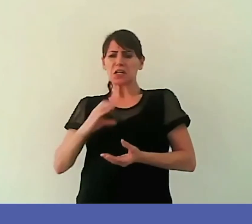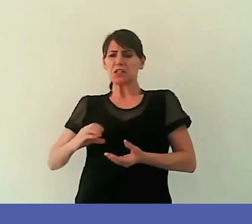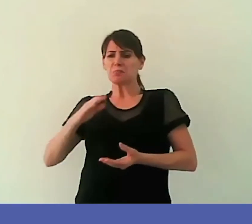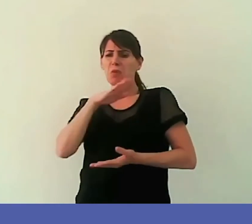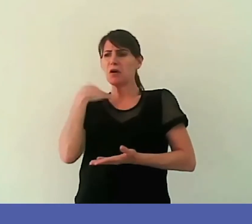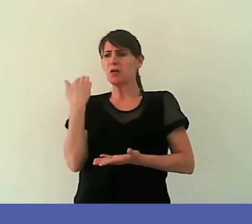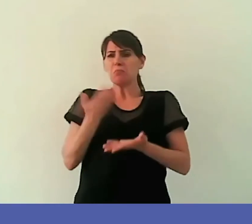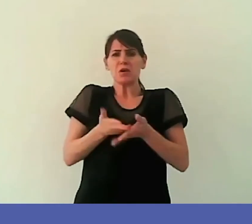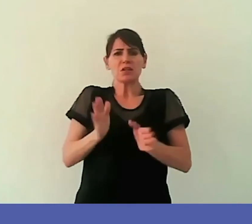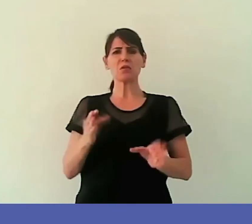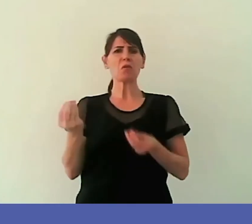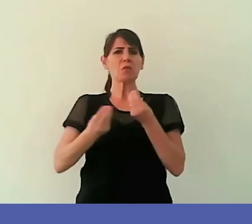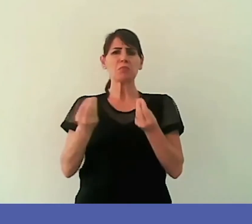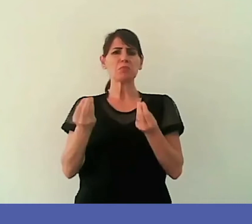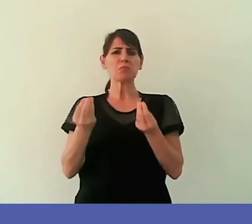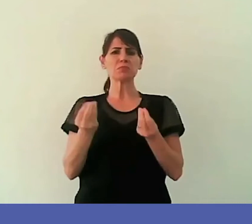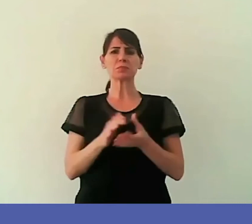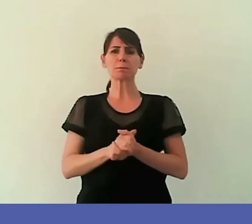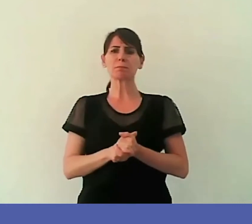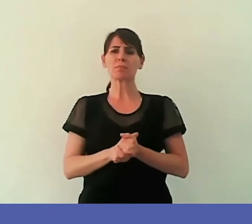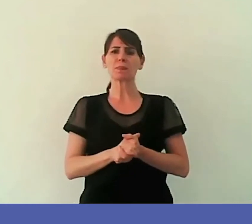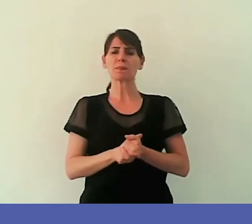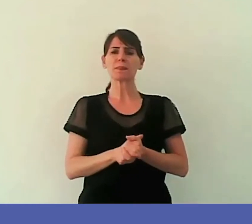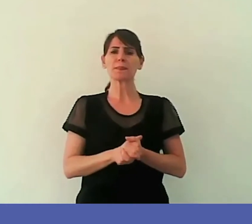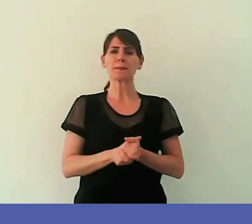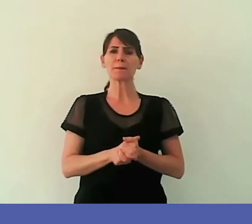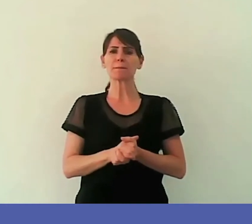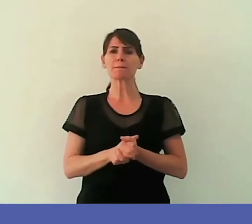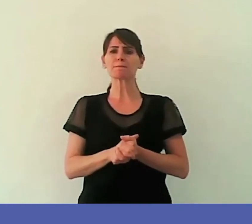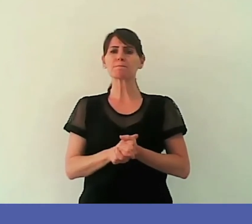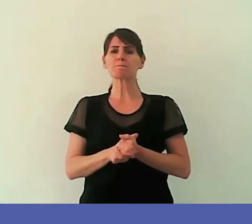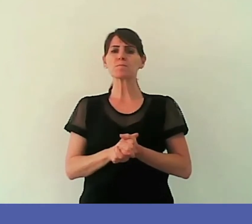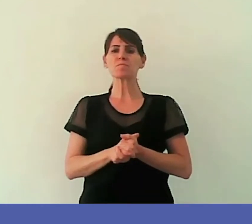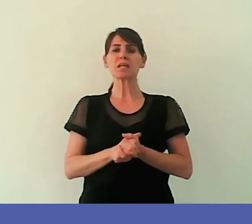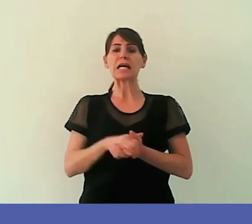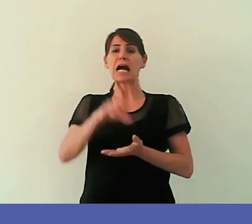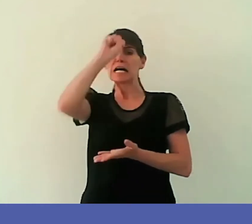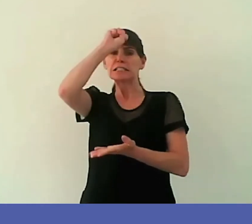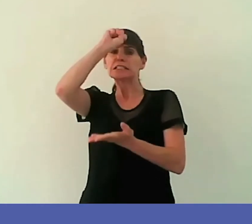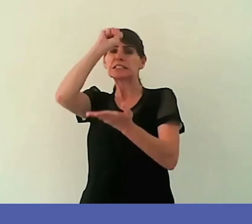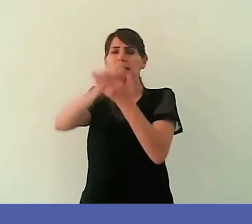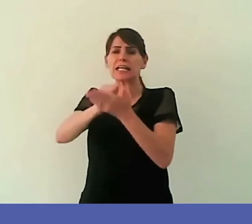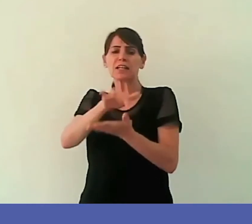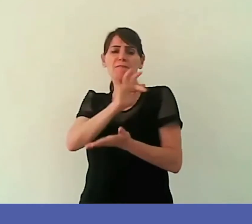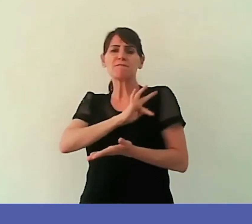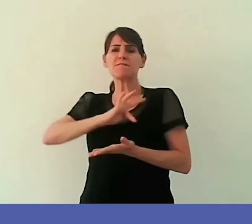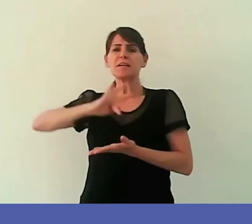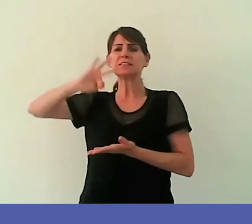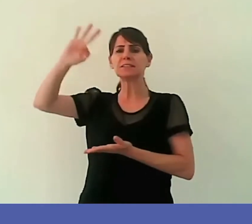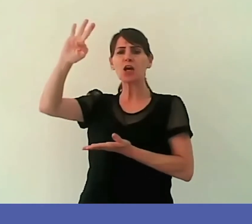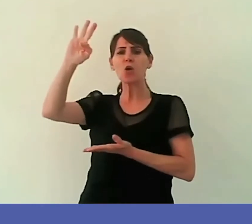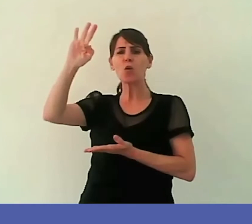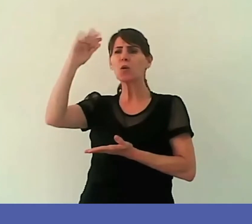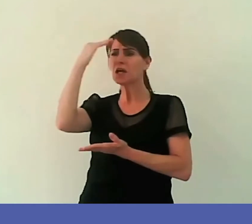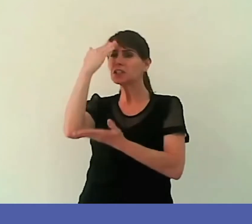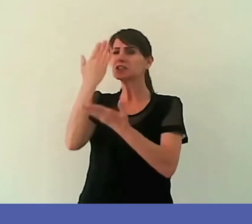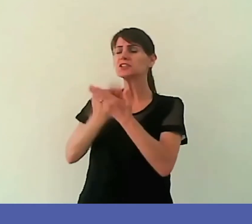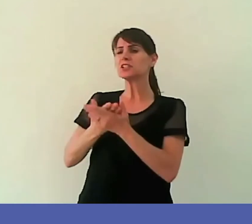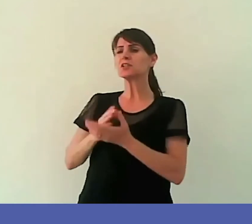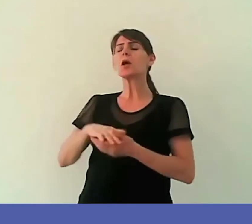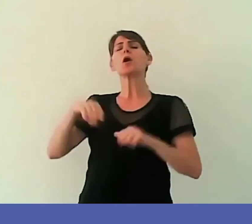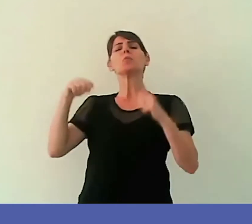E aí insurgiram alguns da seita dos fariseus que haviam crido, dizendo: é